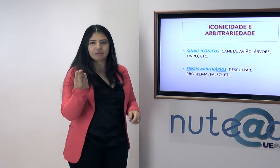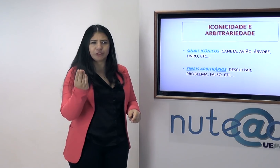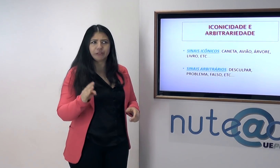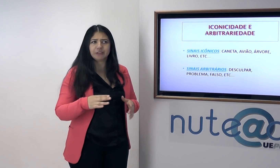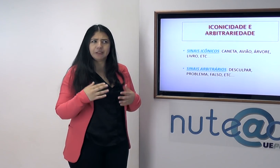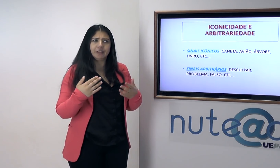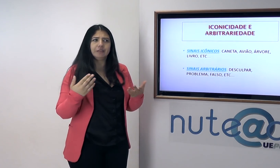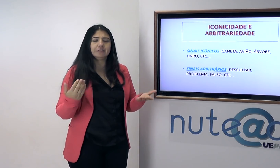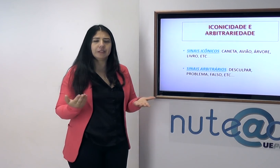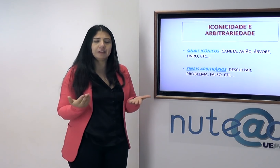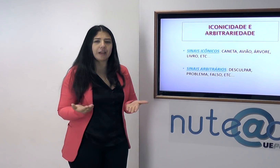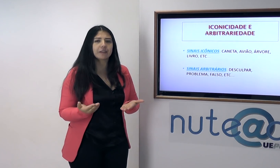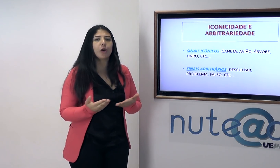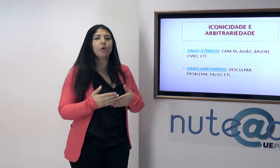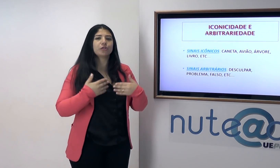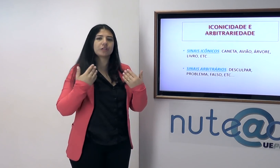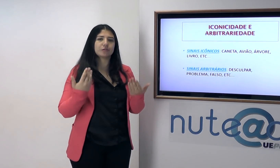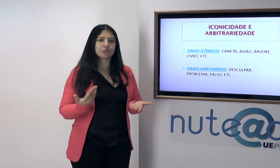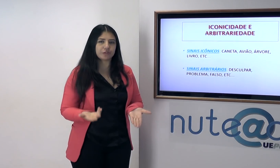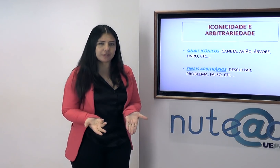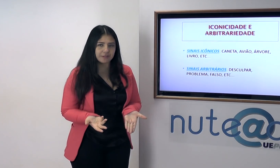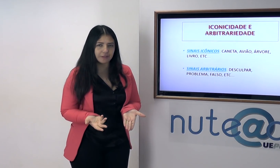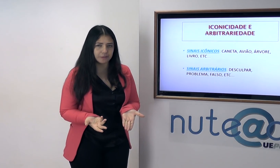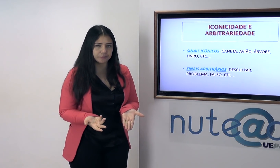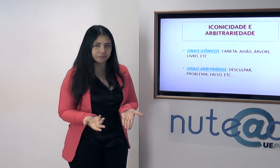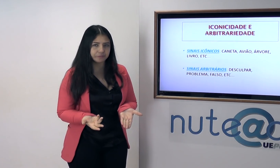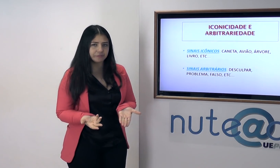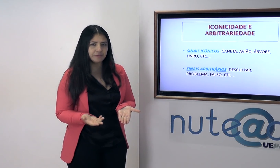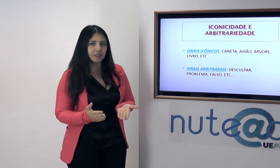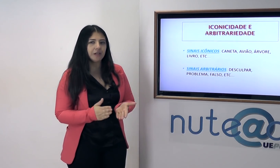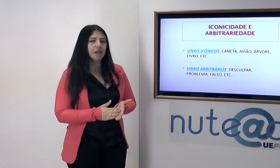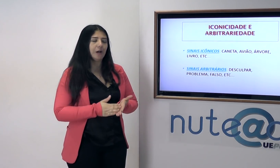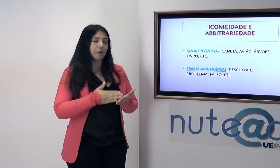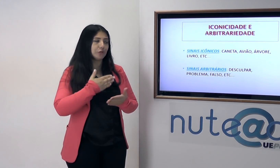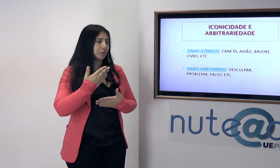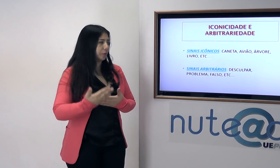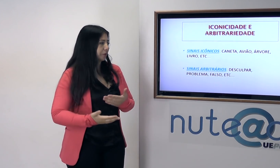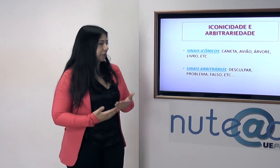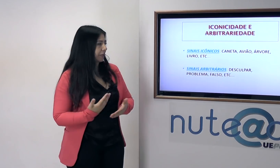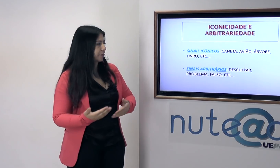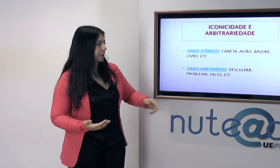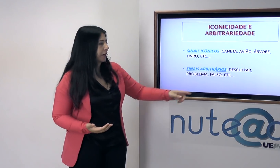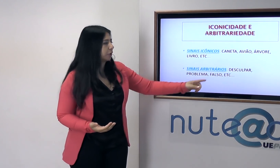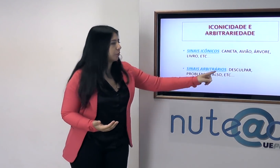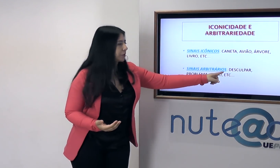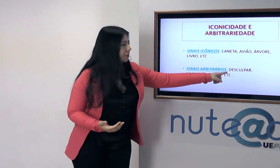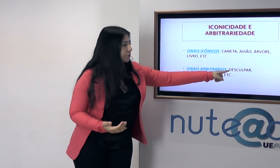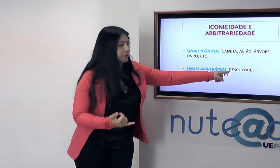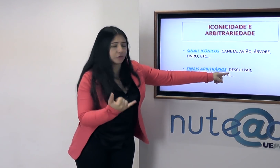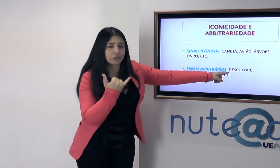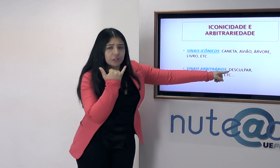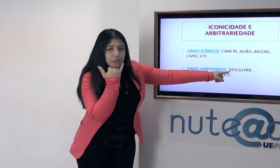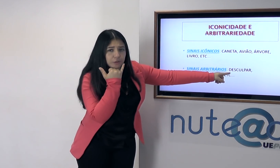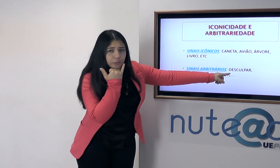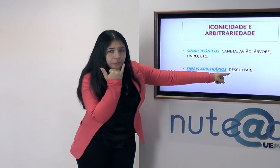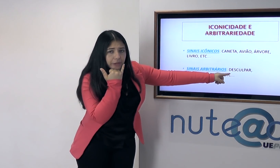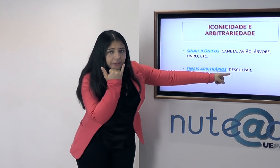não vai ter nem ideia de onde que surgiu esse sinal. A partir do momento que ele é explicado, por exemplo, o sinal de desculpar,